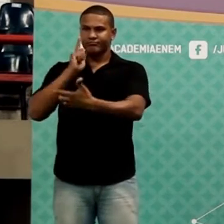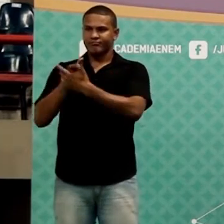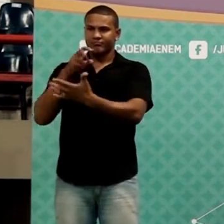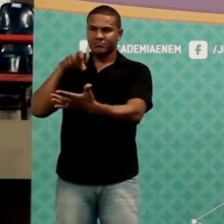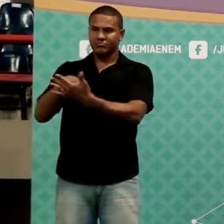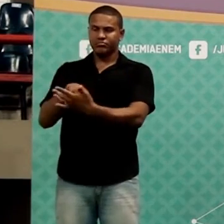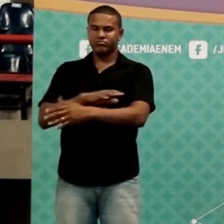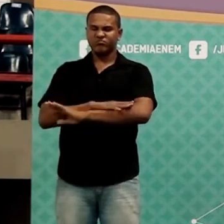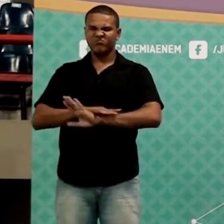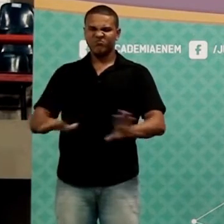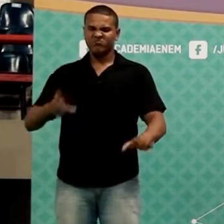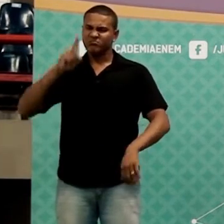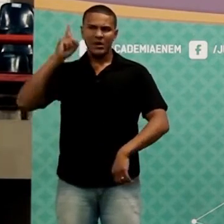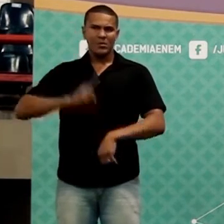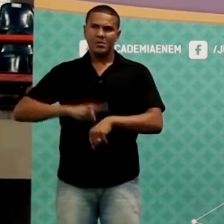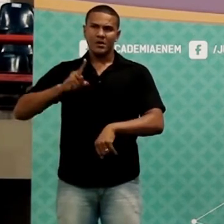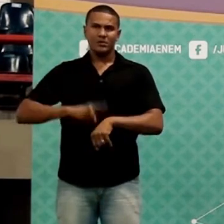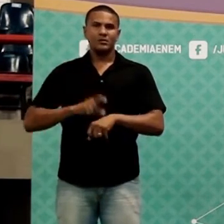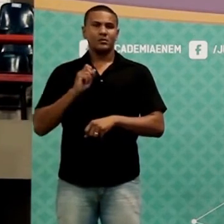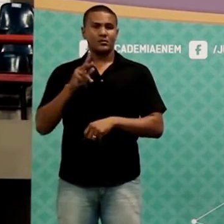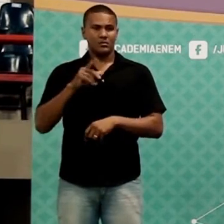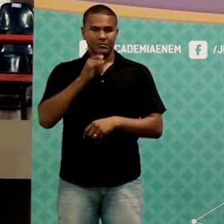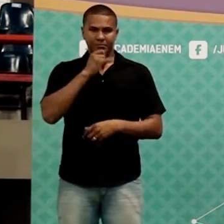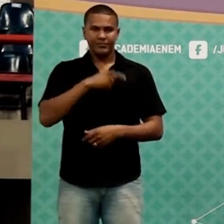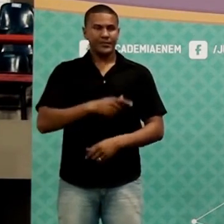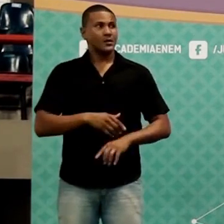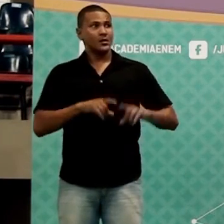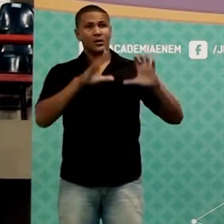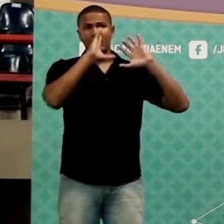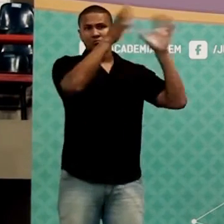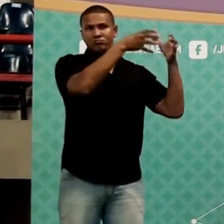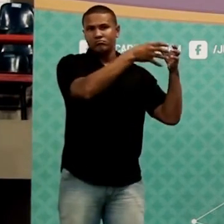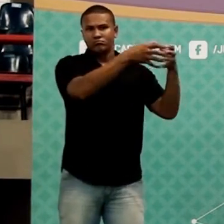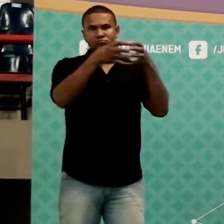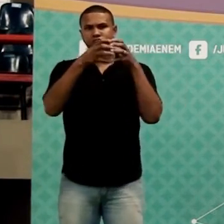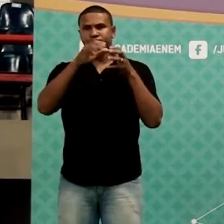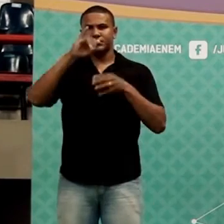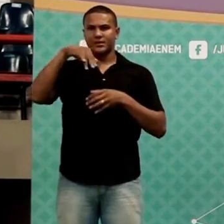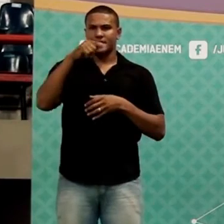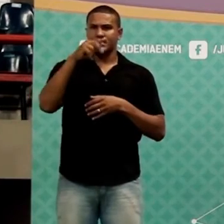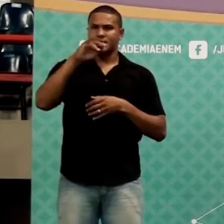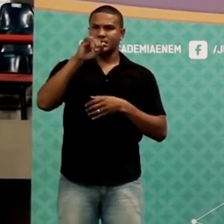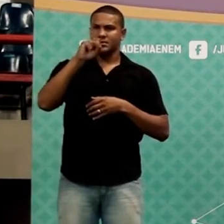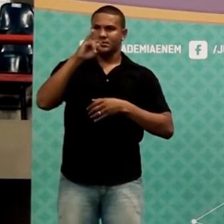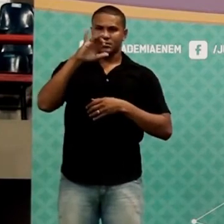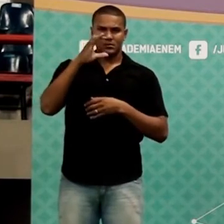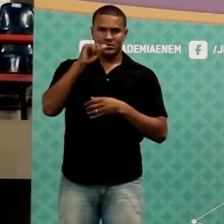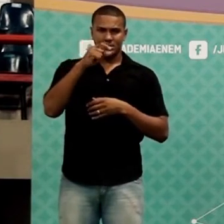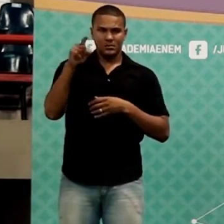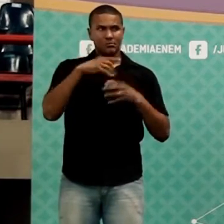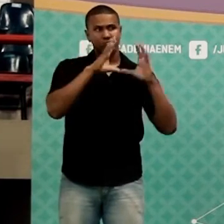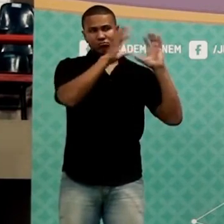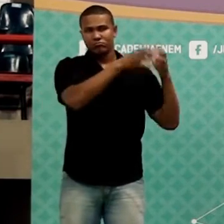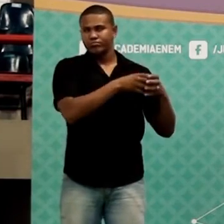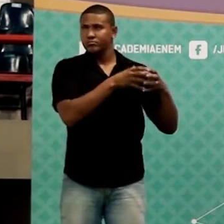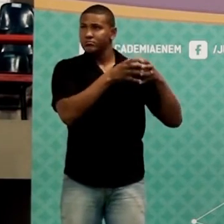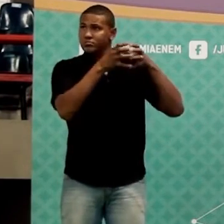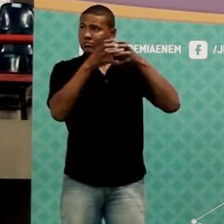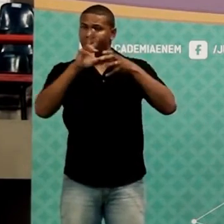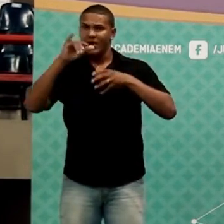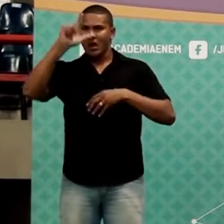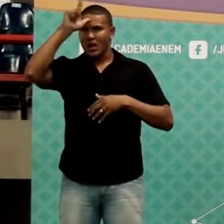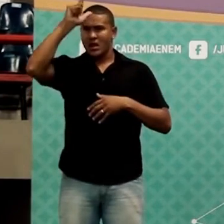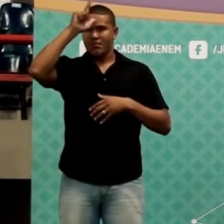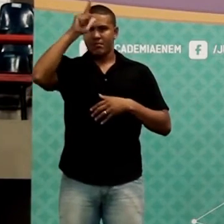perigo. Quando a Inquisição se mobilizou para ir para lá, enquanto ela se mobilizava para ir para lá, para a Alemanha, o